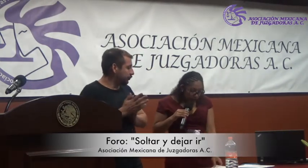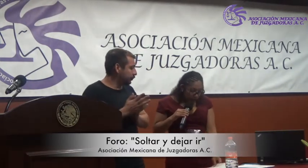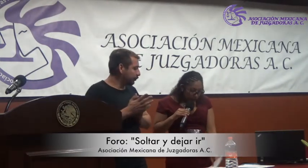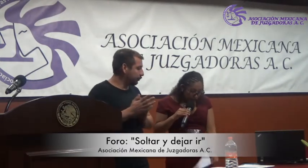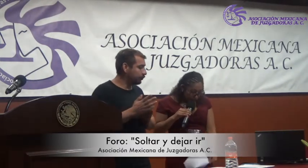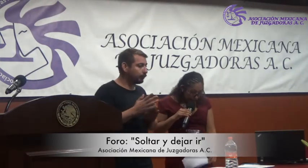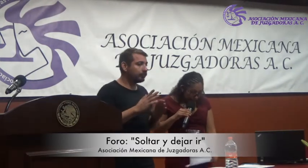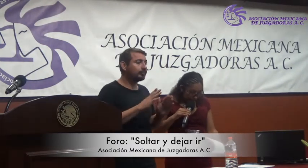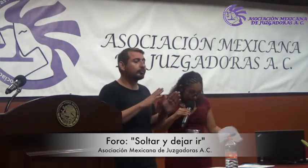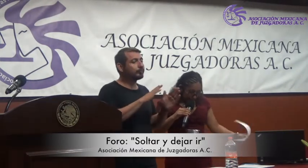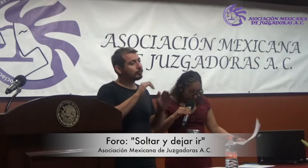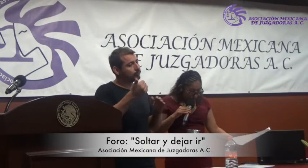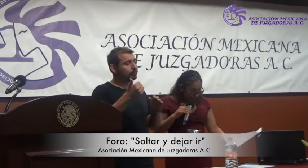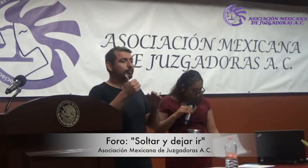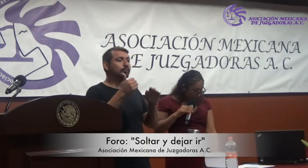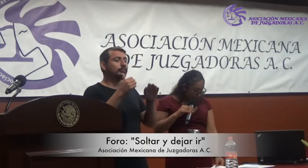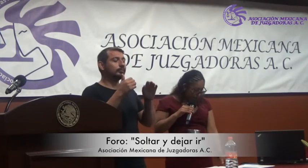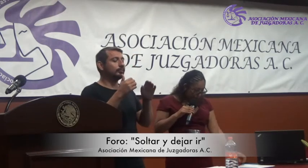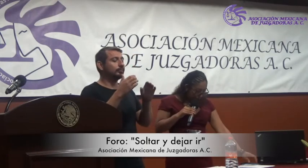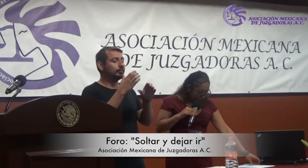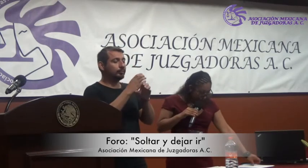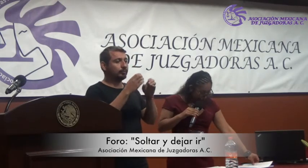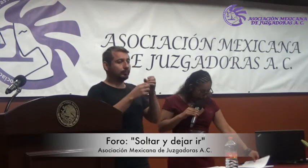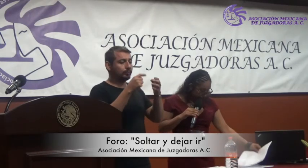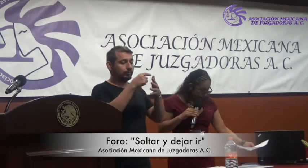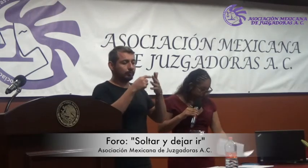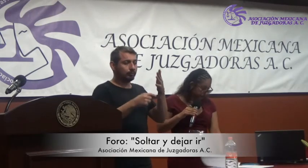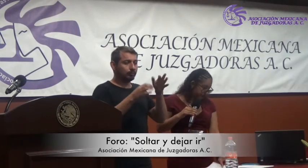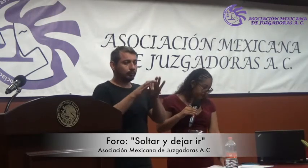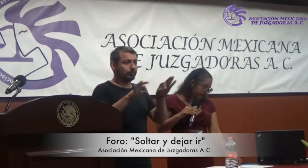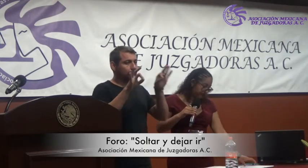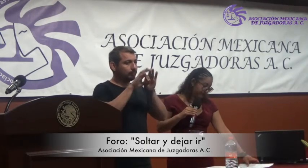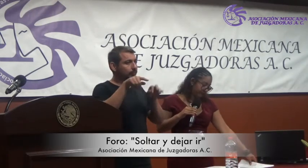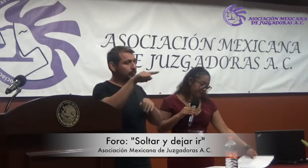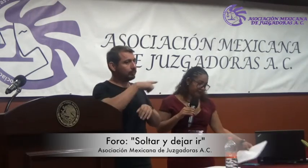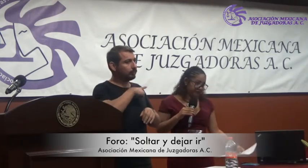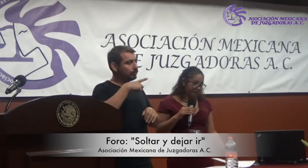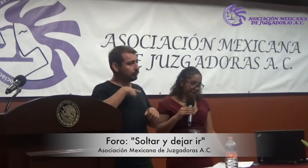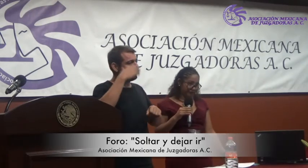Estas son cosas importantes que debemos de saber sobre la muerte.